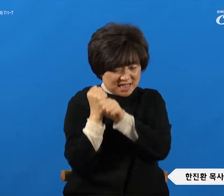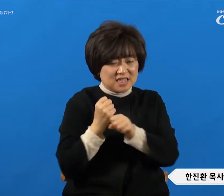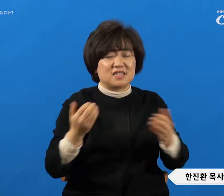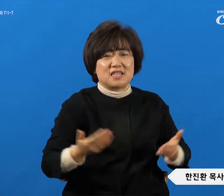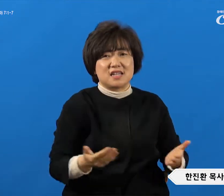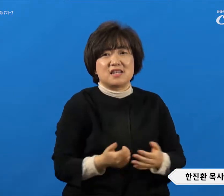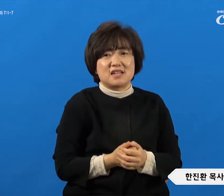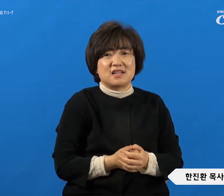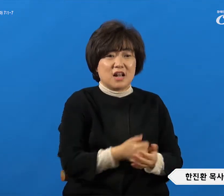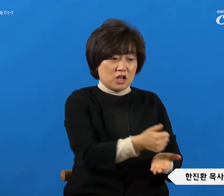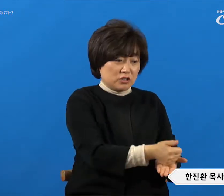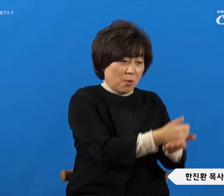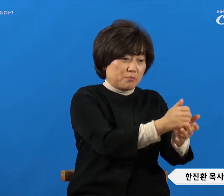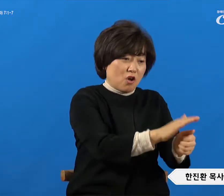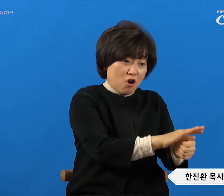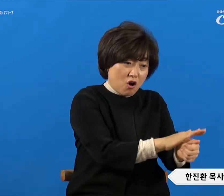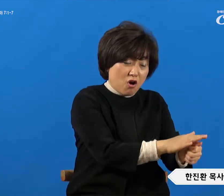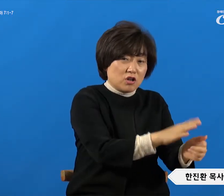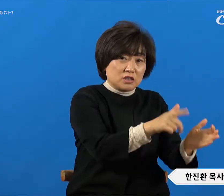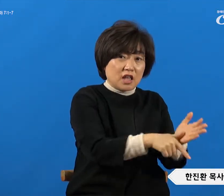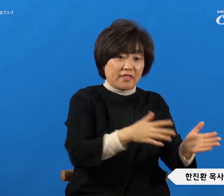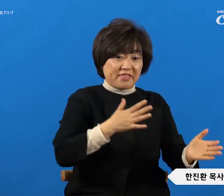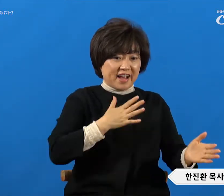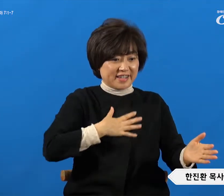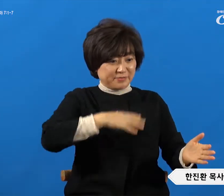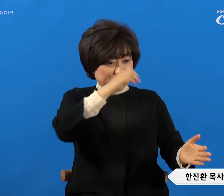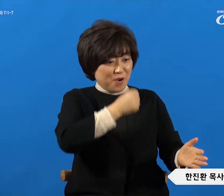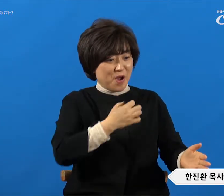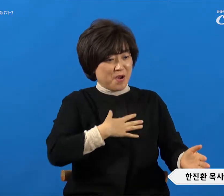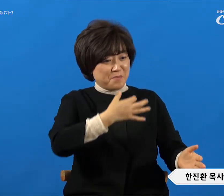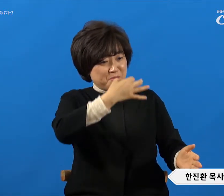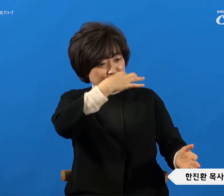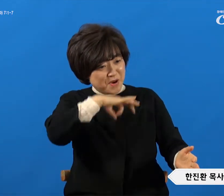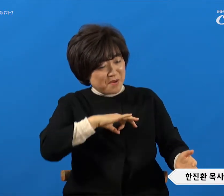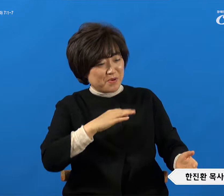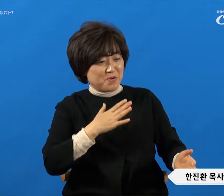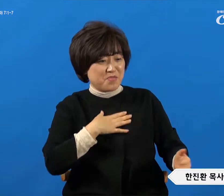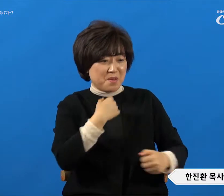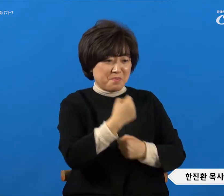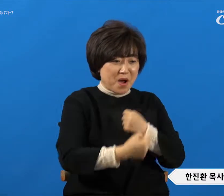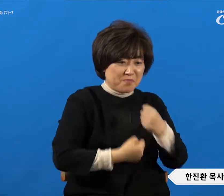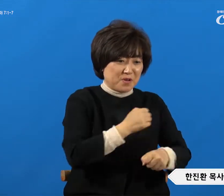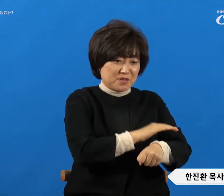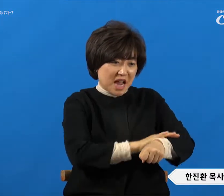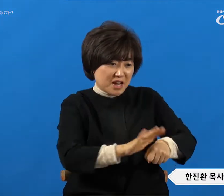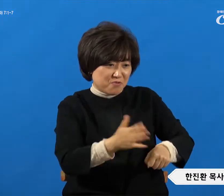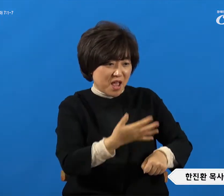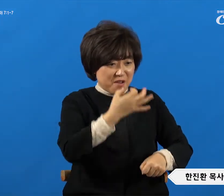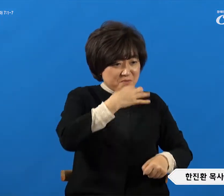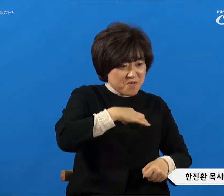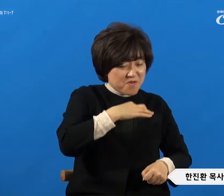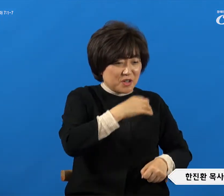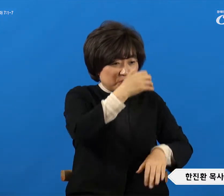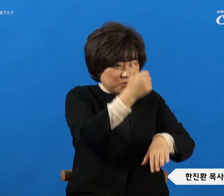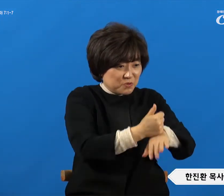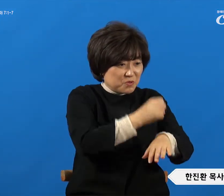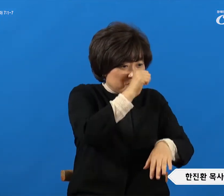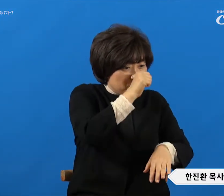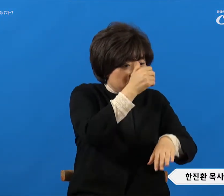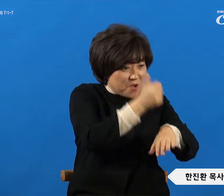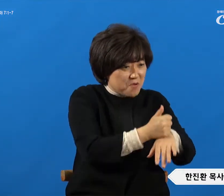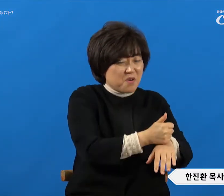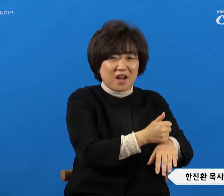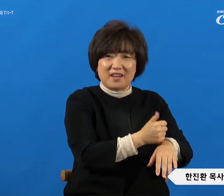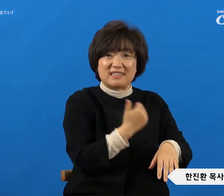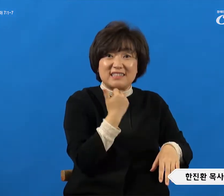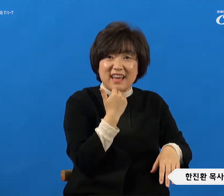것입니다. 섬김을 통해서 내가 기분이 좋아지고 모든 게 내 마음대로 잘 돌아가고 그렇게 될 줄로